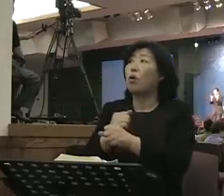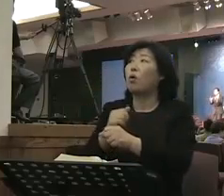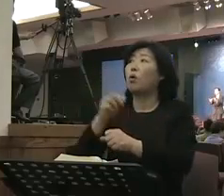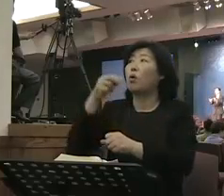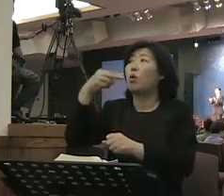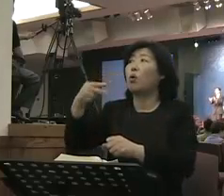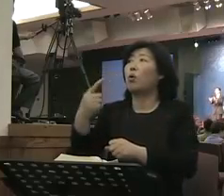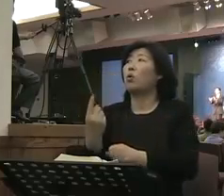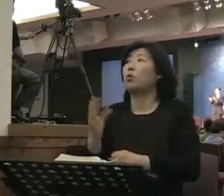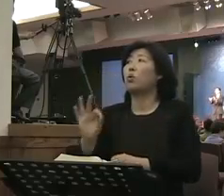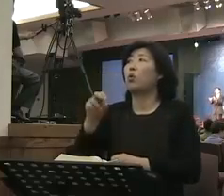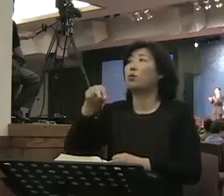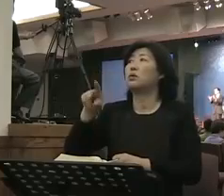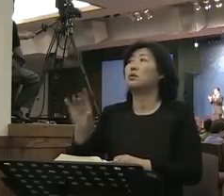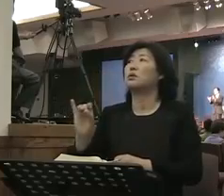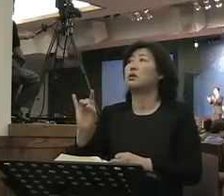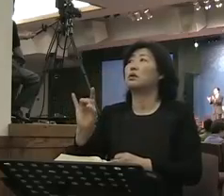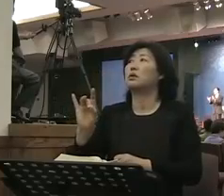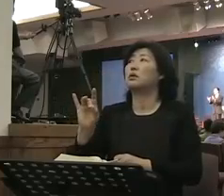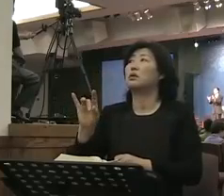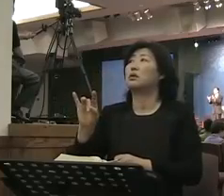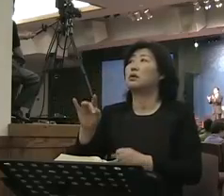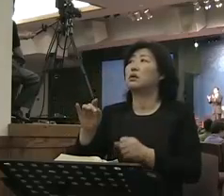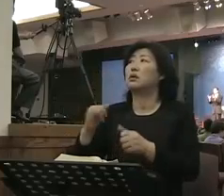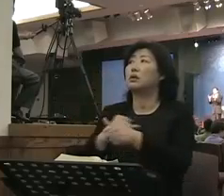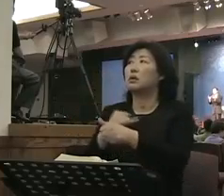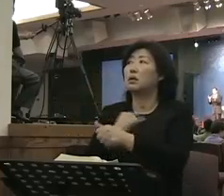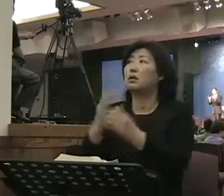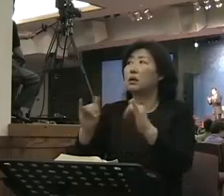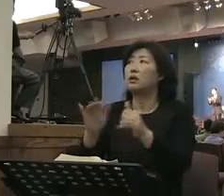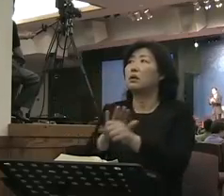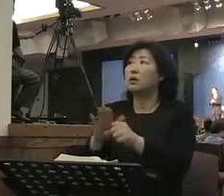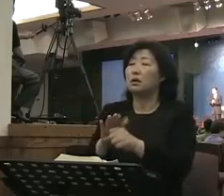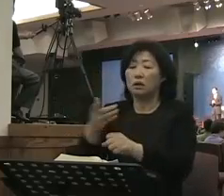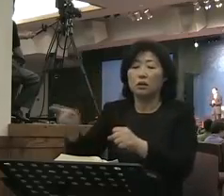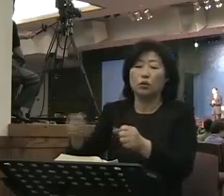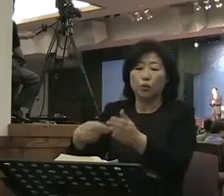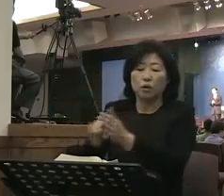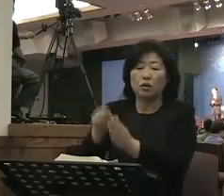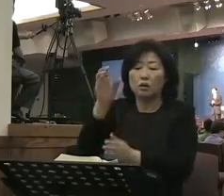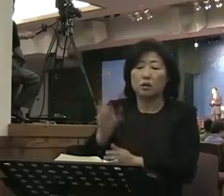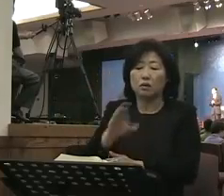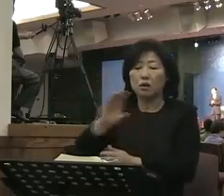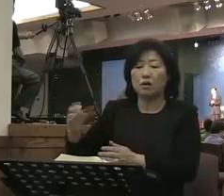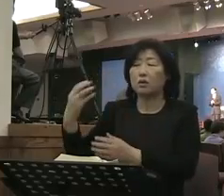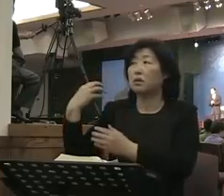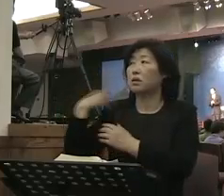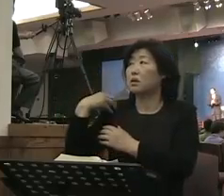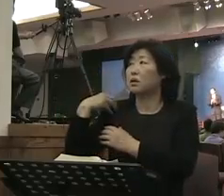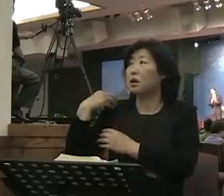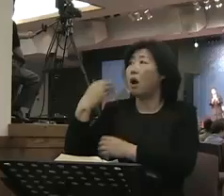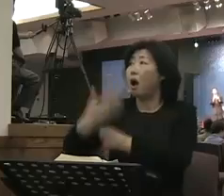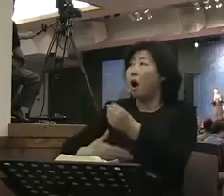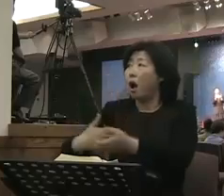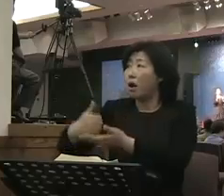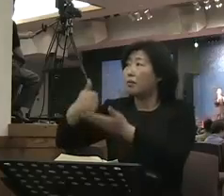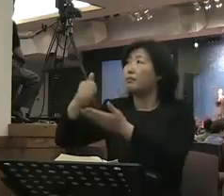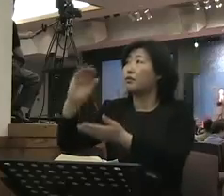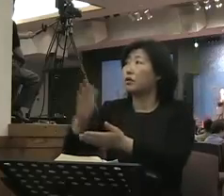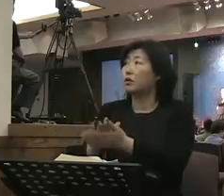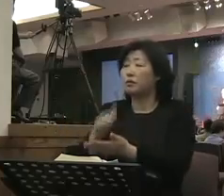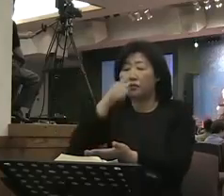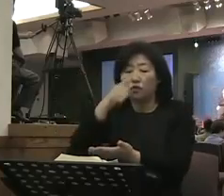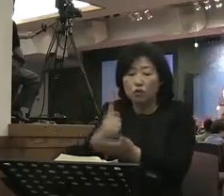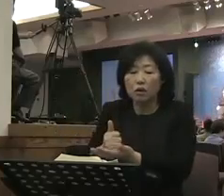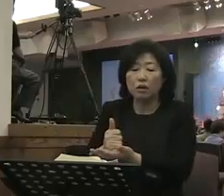동성연애자들까지도 사랑하십니다. 그들을 구하시기 위해 십자가를 지신 하나님이 되십니다. 그러나 하나님께서 그